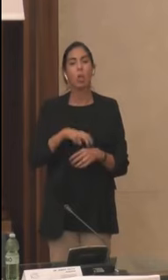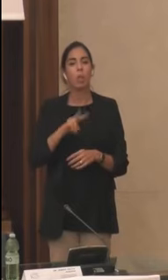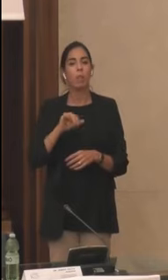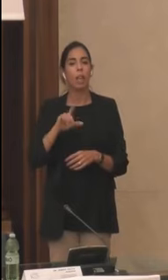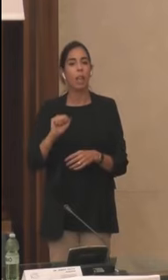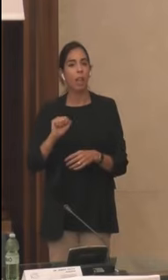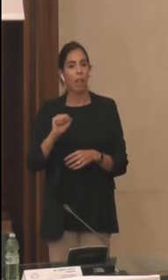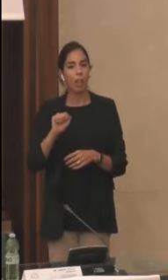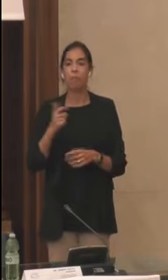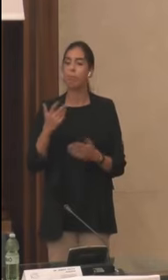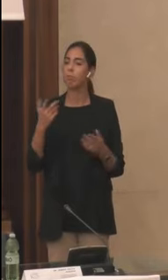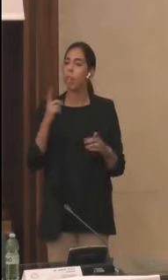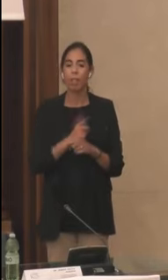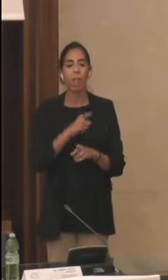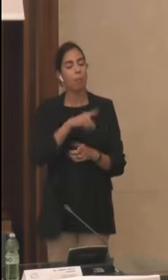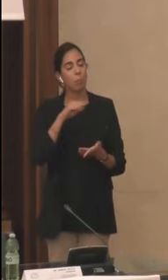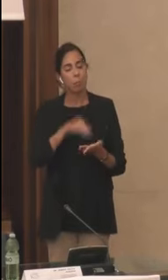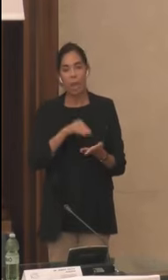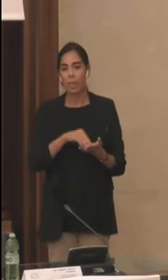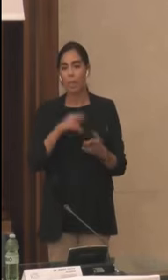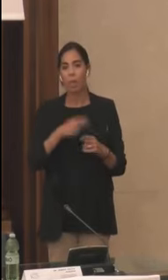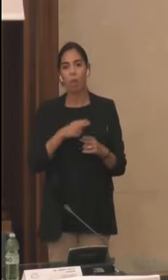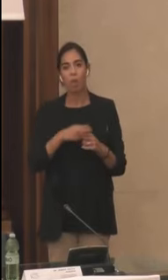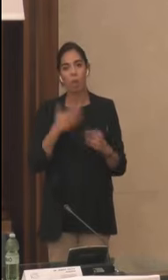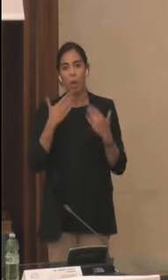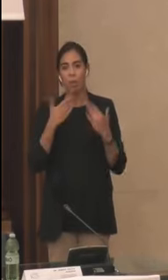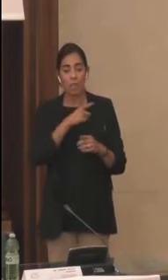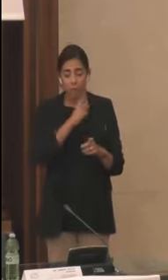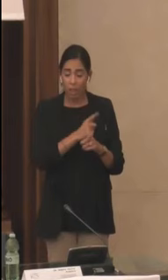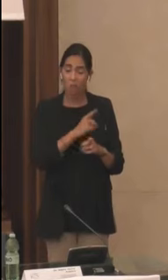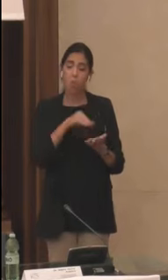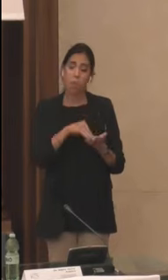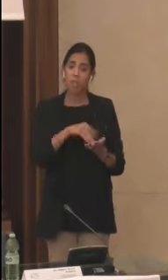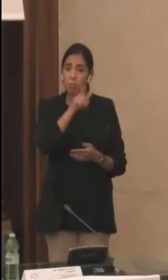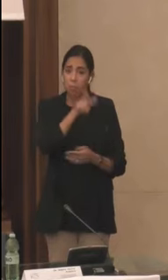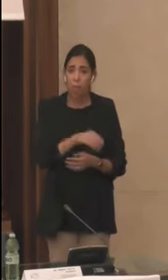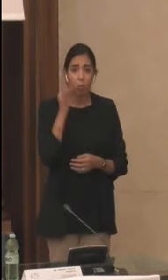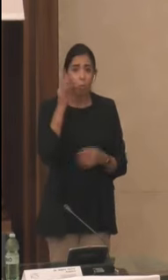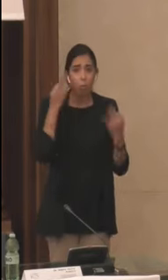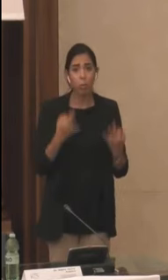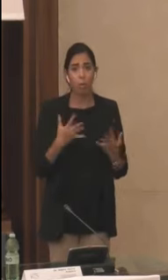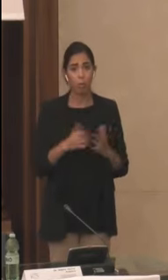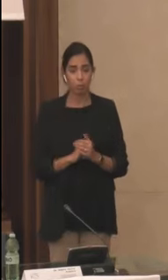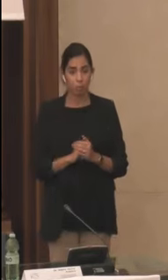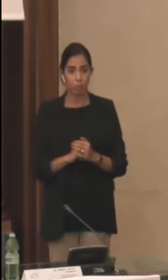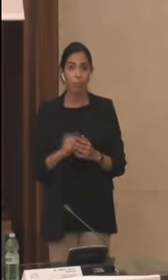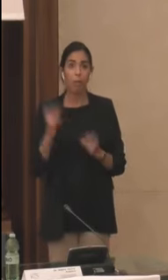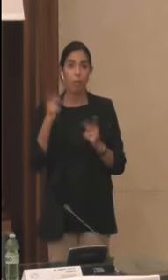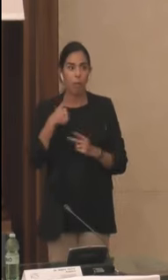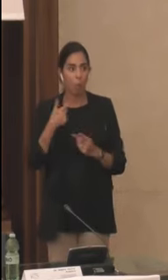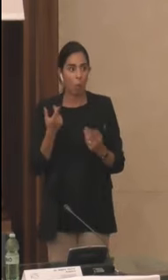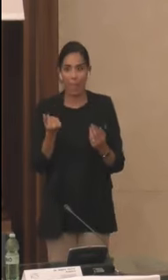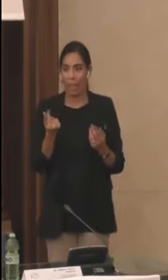person. Para mí era imposible, mi posibilidad económica era imposible. Entonces hicimos un